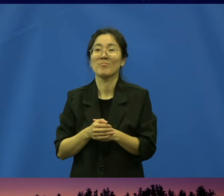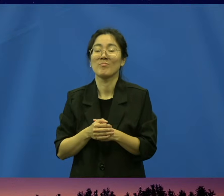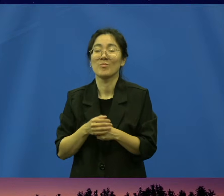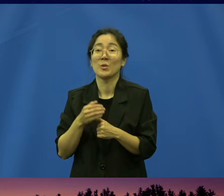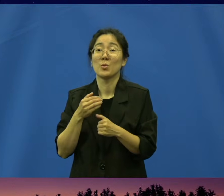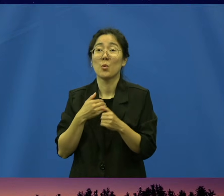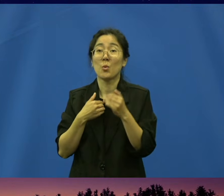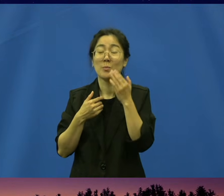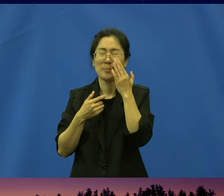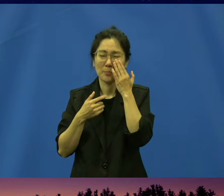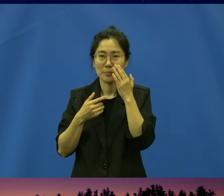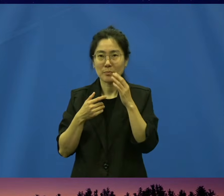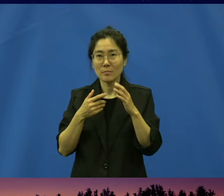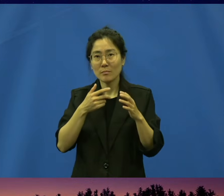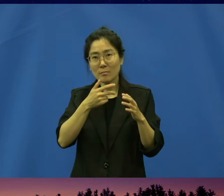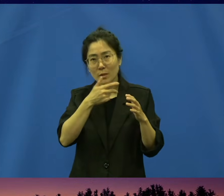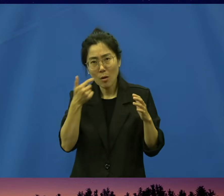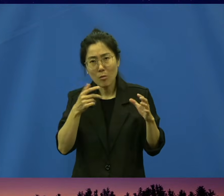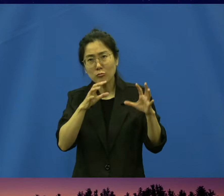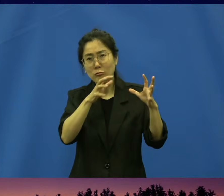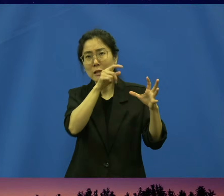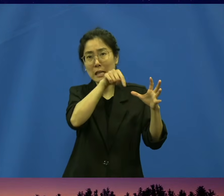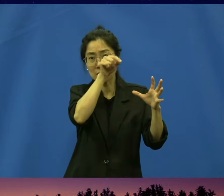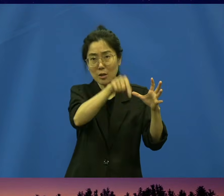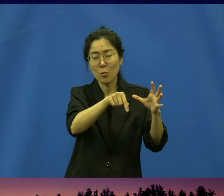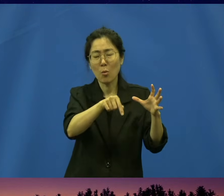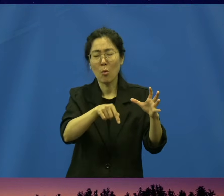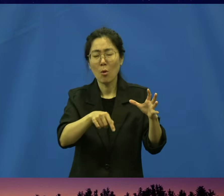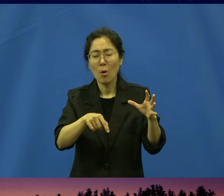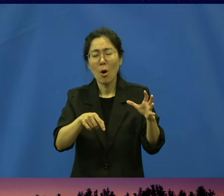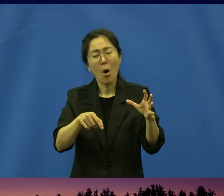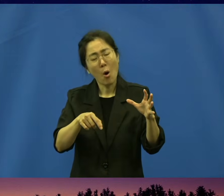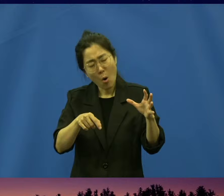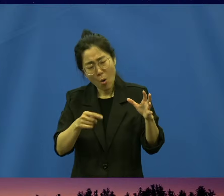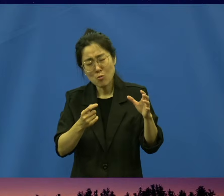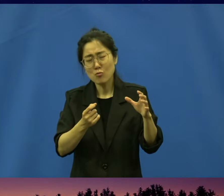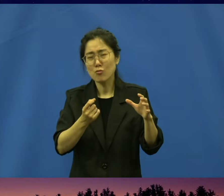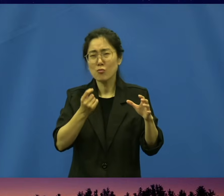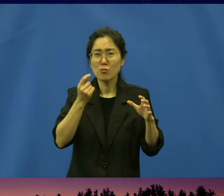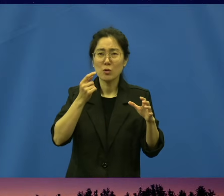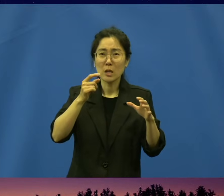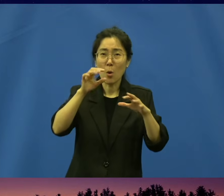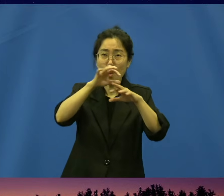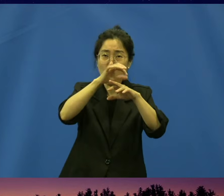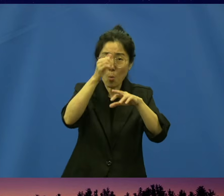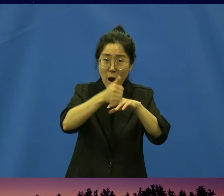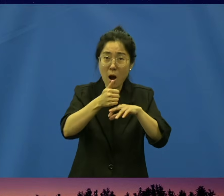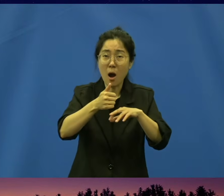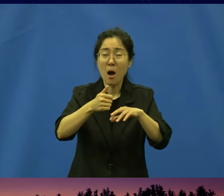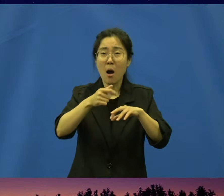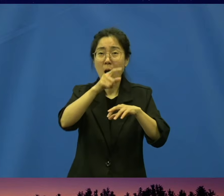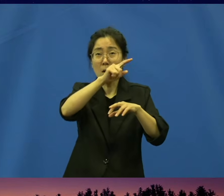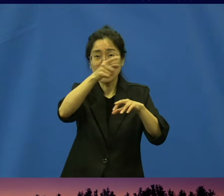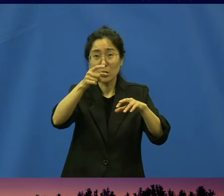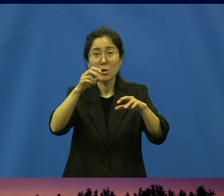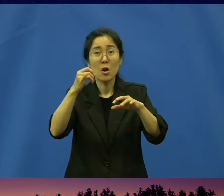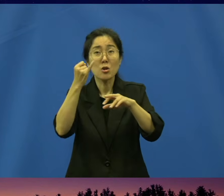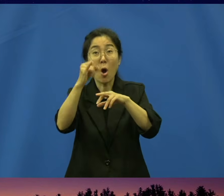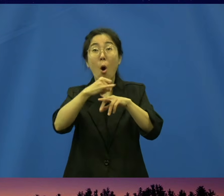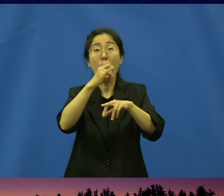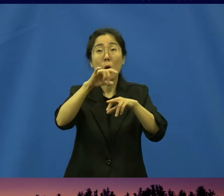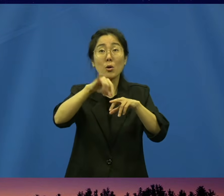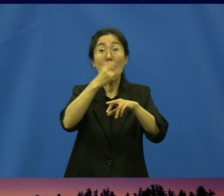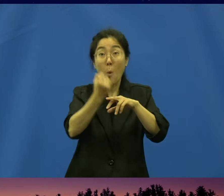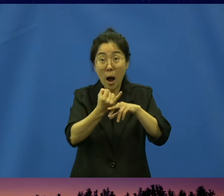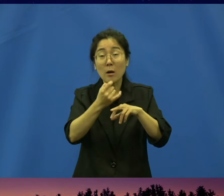오셨고요. 대통령, 왕족, 수상 이런 분들이 우리 배에 와. 이 낡은 배에 뭐 때문에 오겠어요? 둘로스가 나름대로 유명하기 때문에